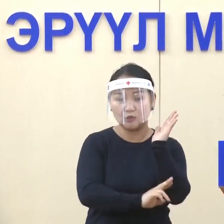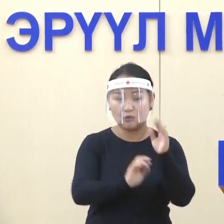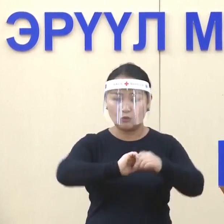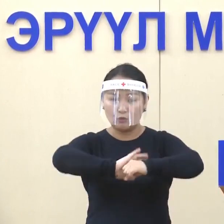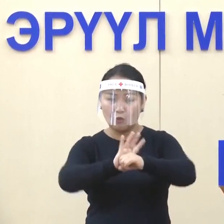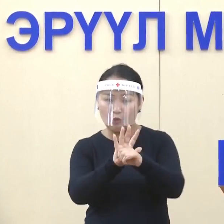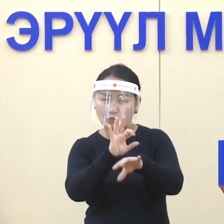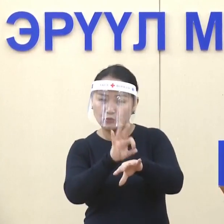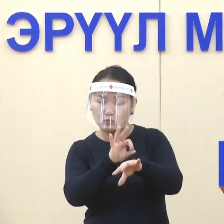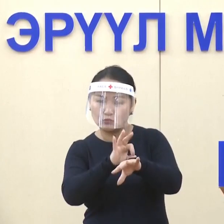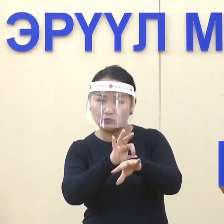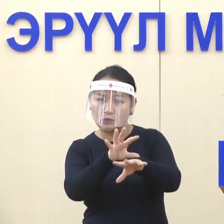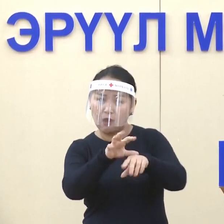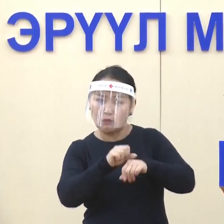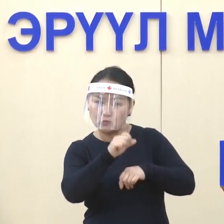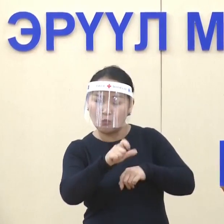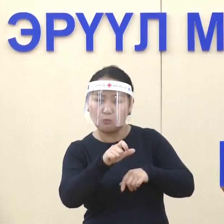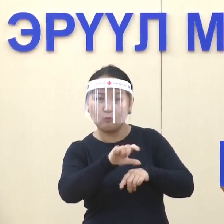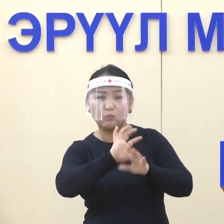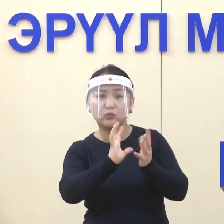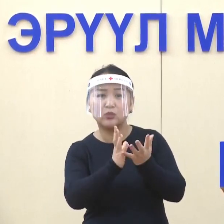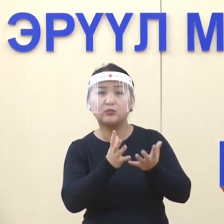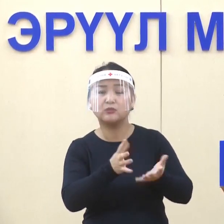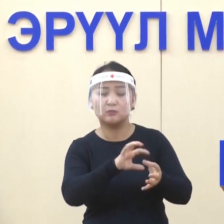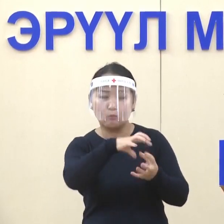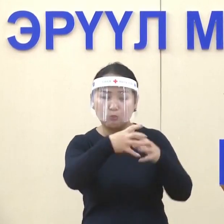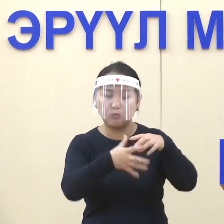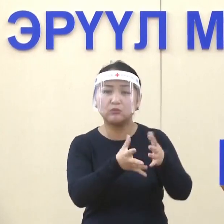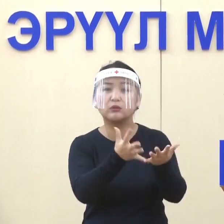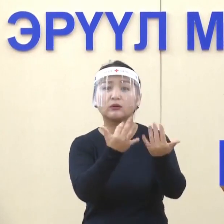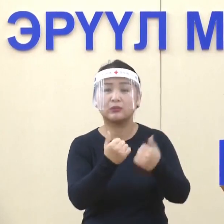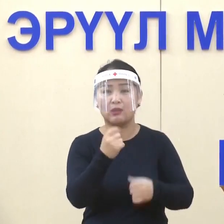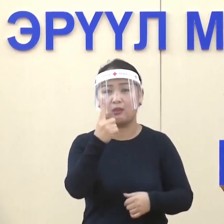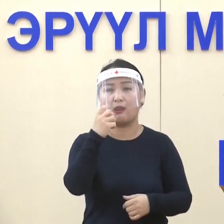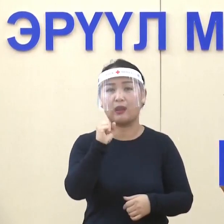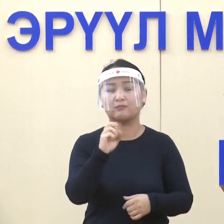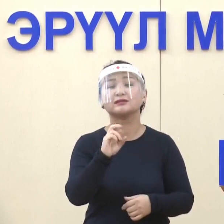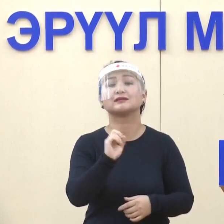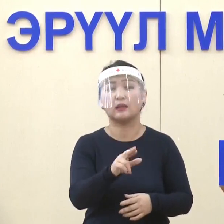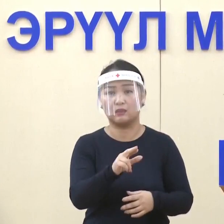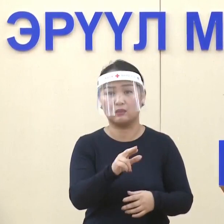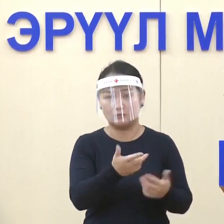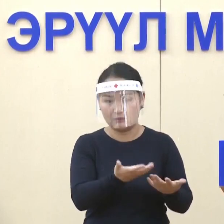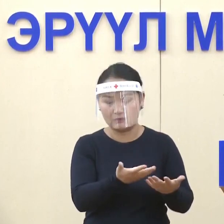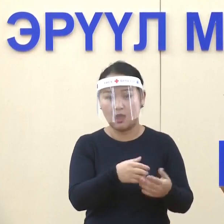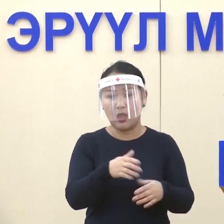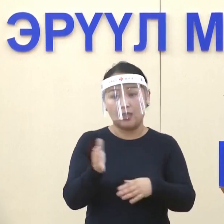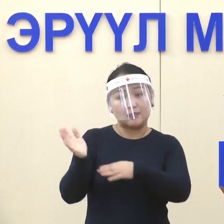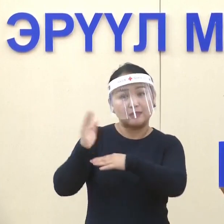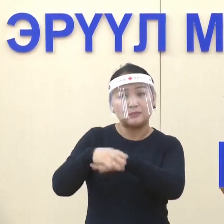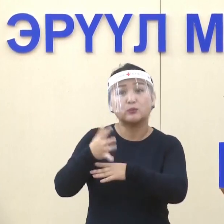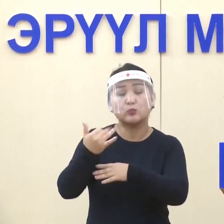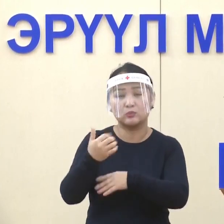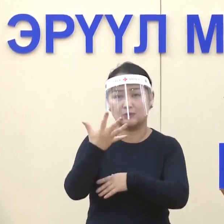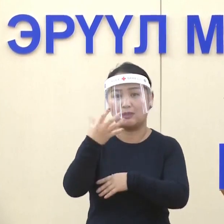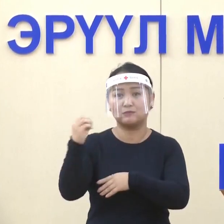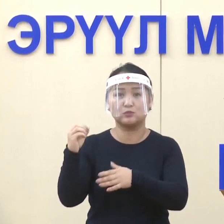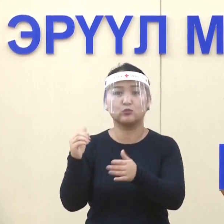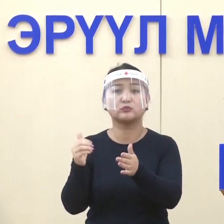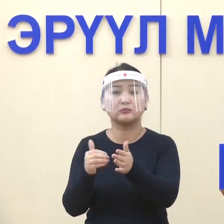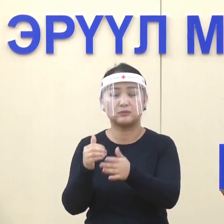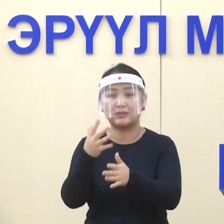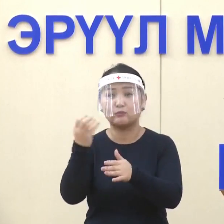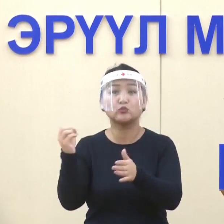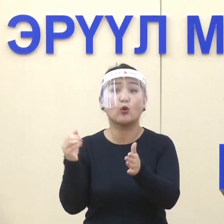тоо дэлхийн хэмжээнд өссөн дүнгээр 10 сая гарууд хүрснээс нас барсан хүний тоо 5 саяыг давсан байна.